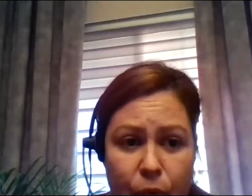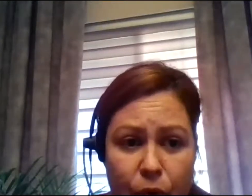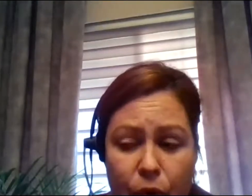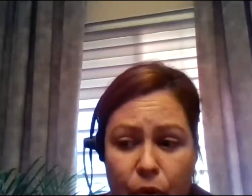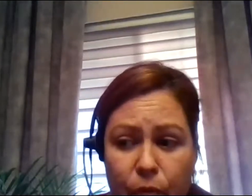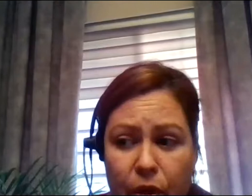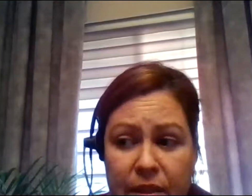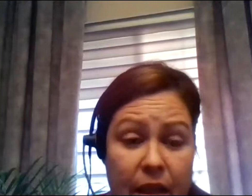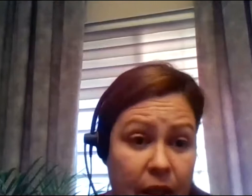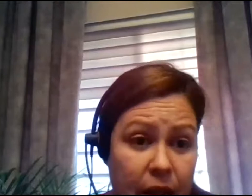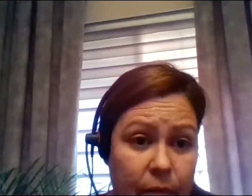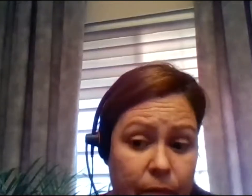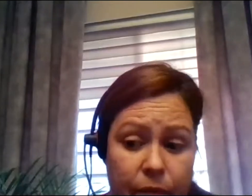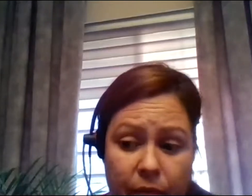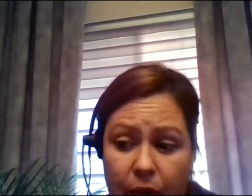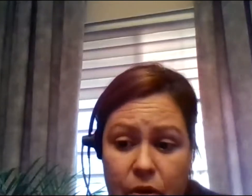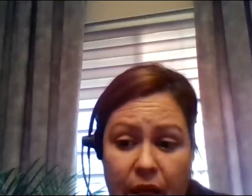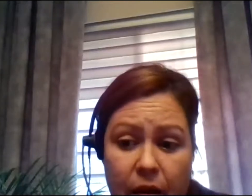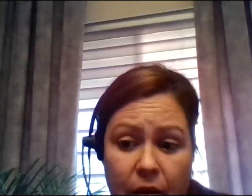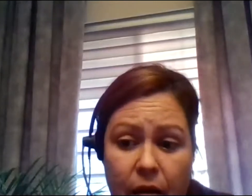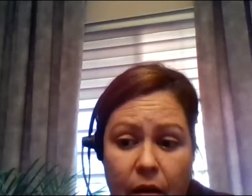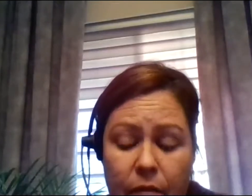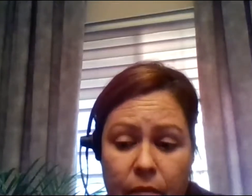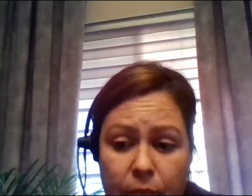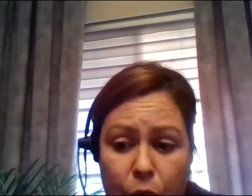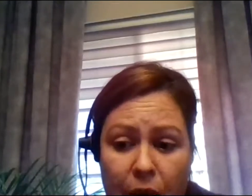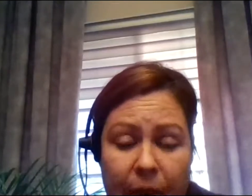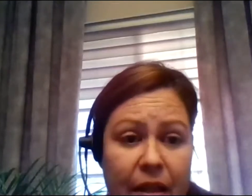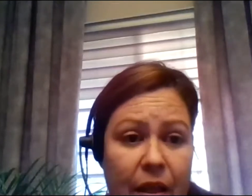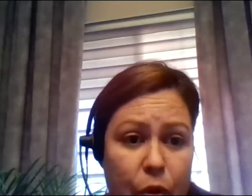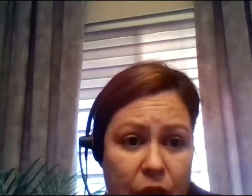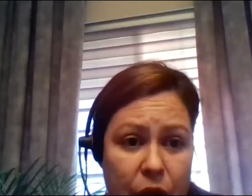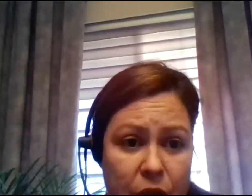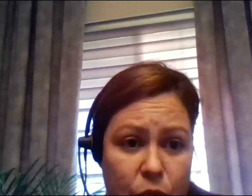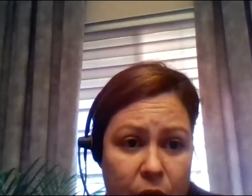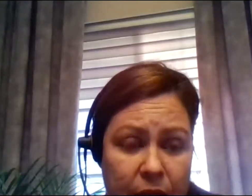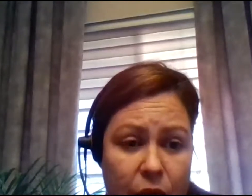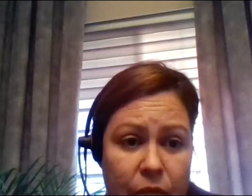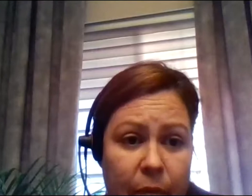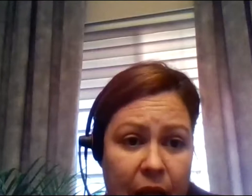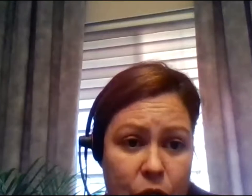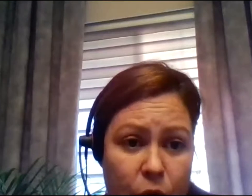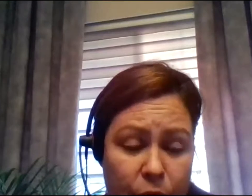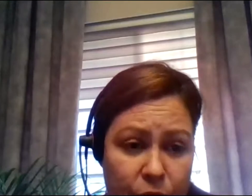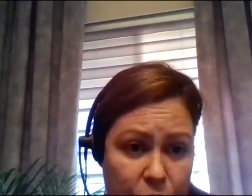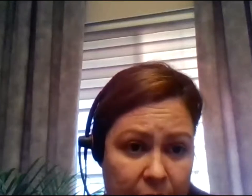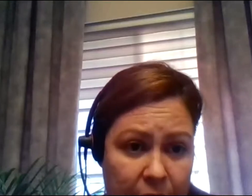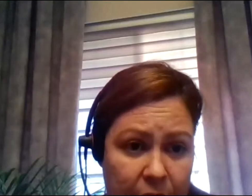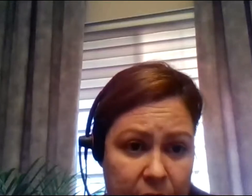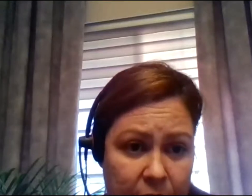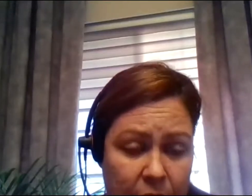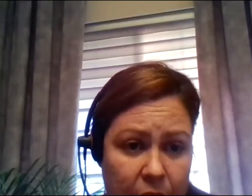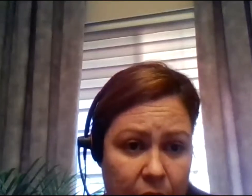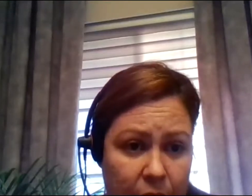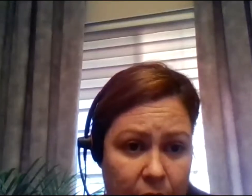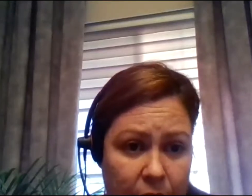perdida por ese... O sea, por la parte de proteccionismo que tanto las familias como los